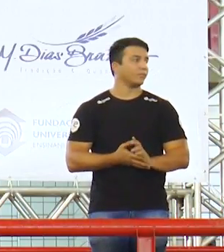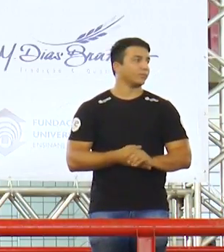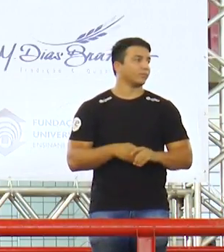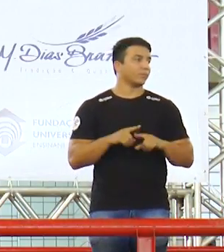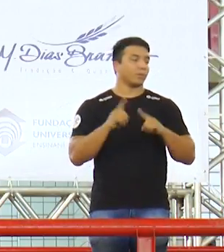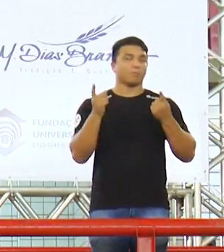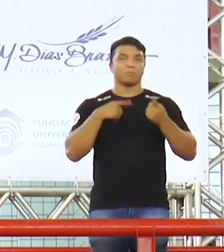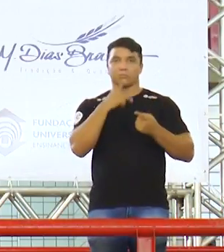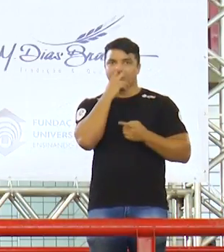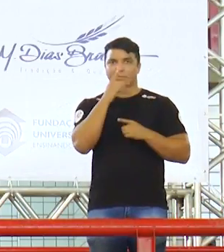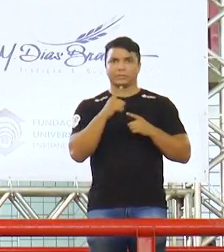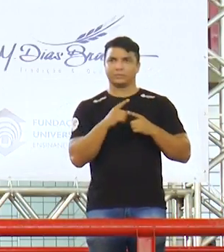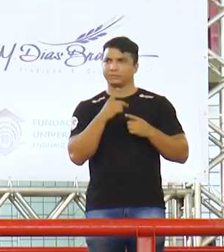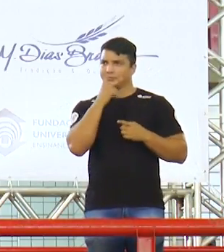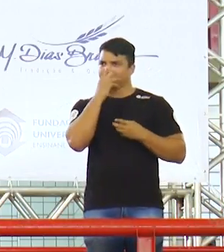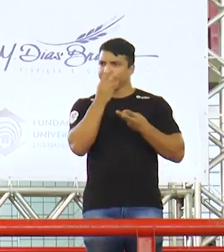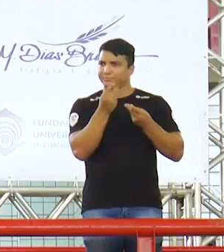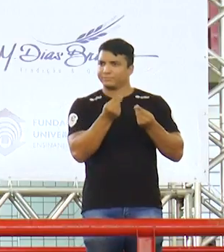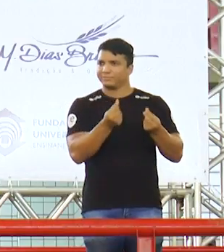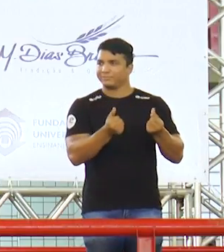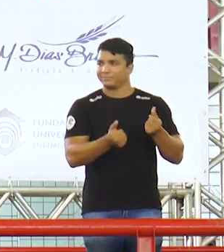Vai dizer, lasquei-me.